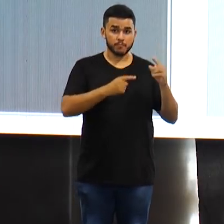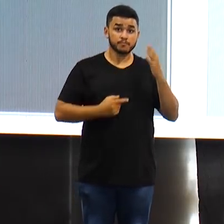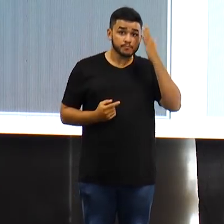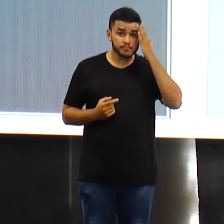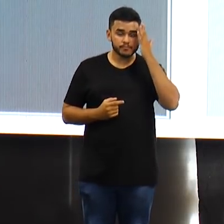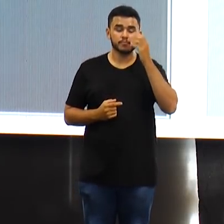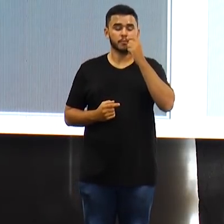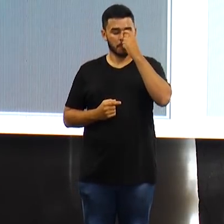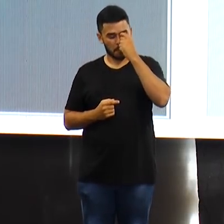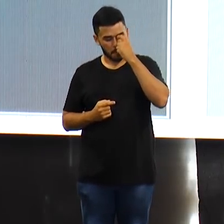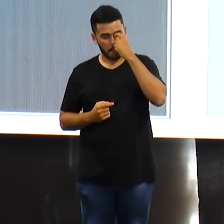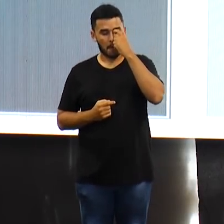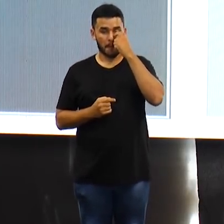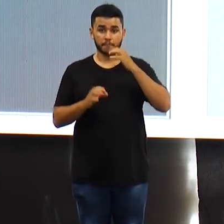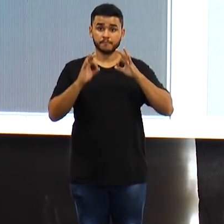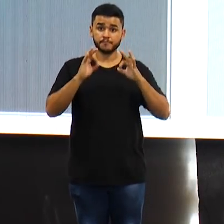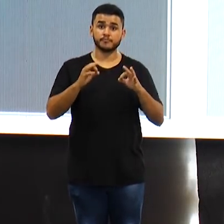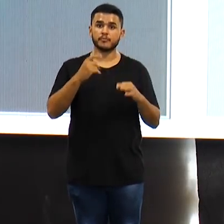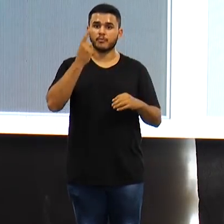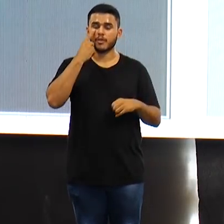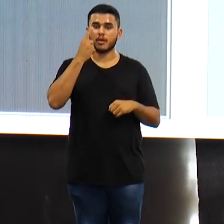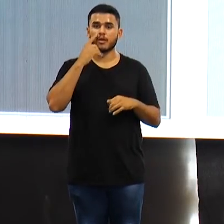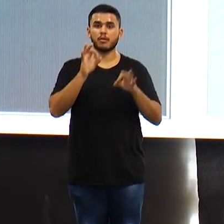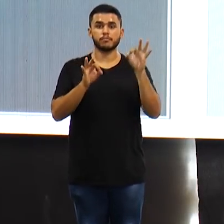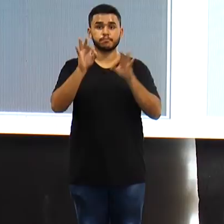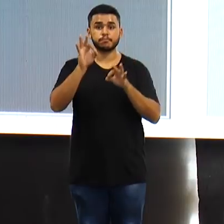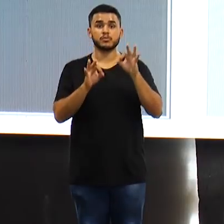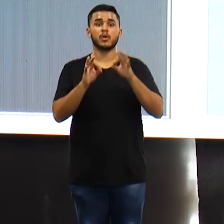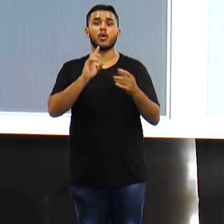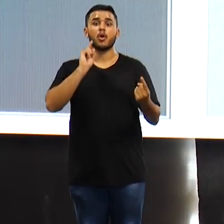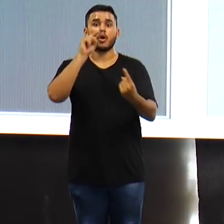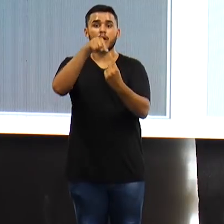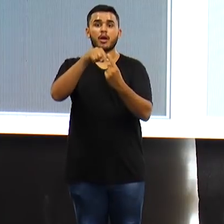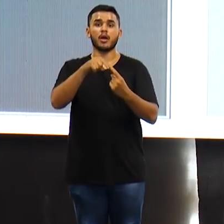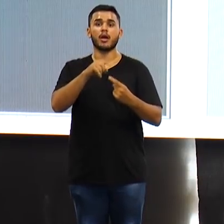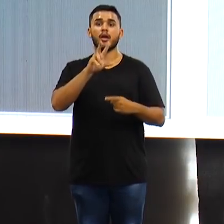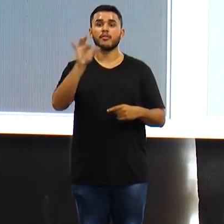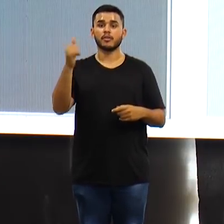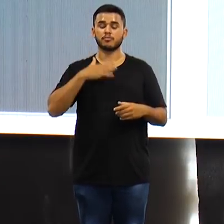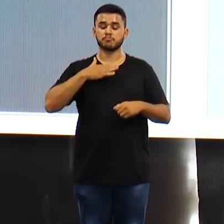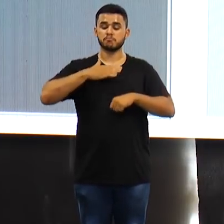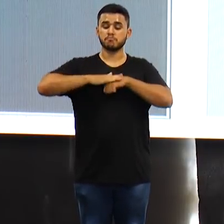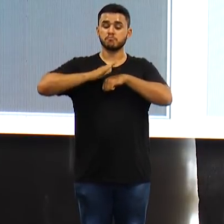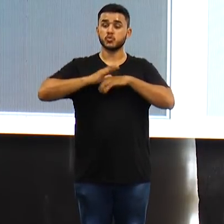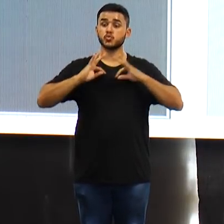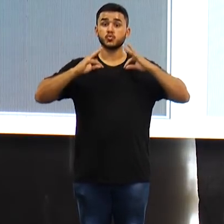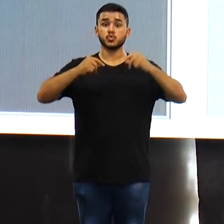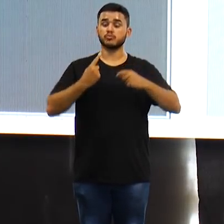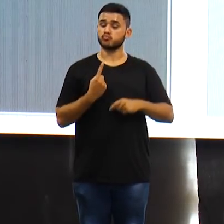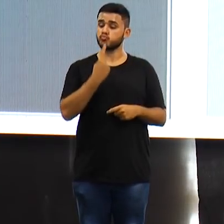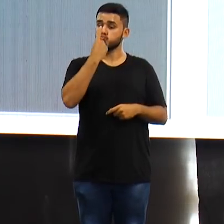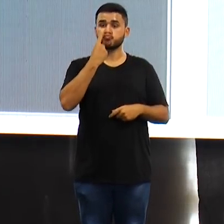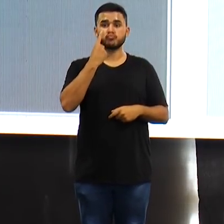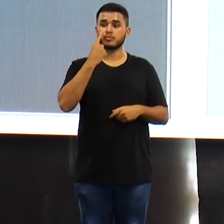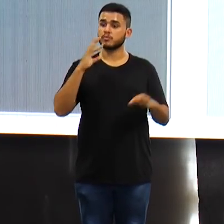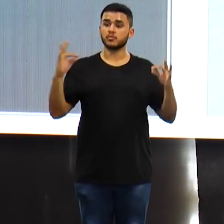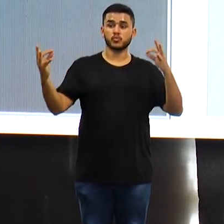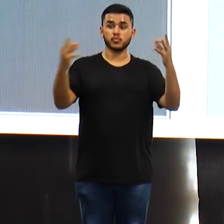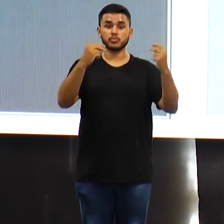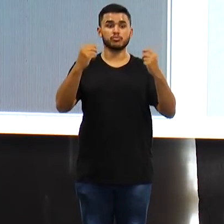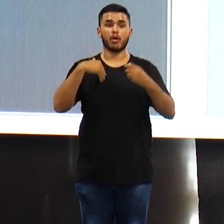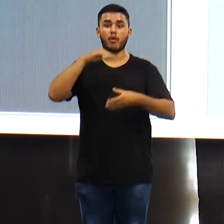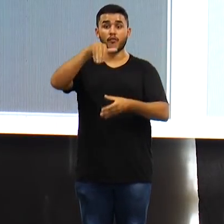expurgos? Um amplo programa de perseguição política e centralização política feita por